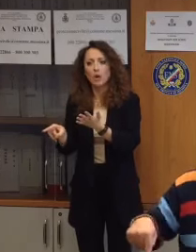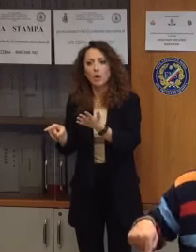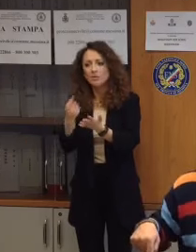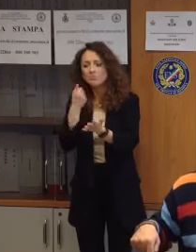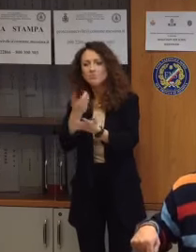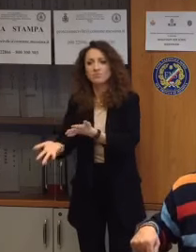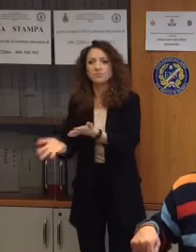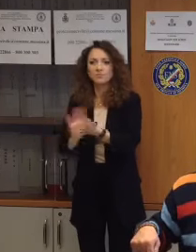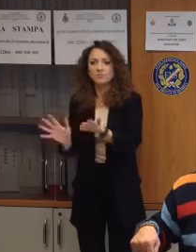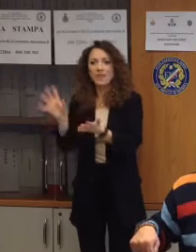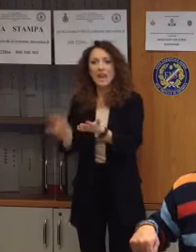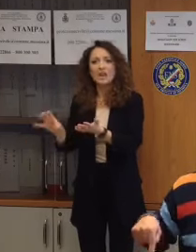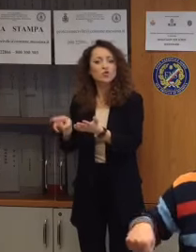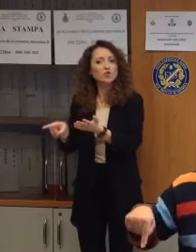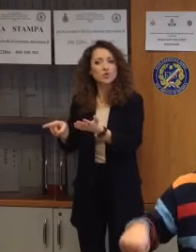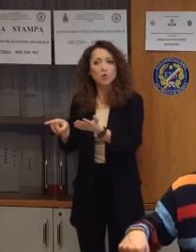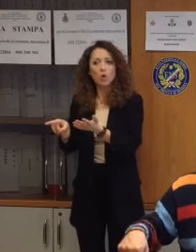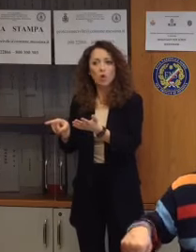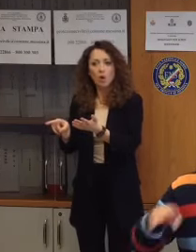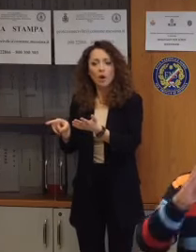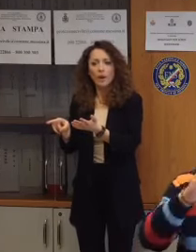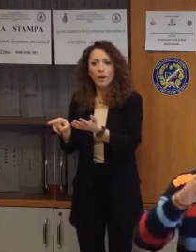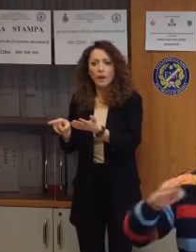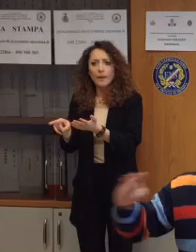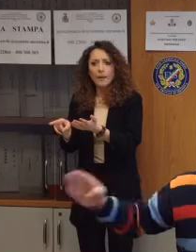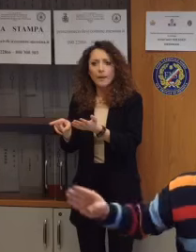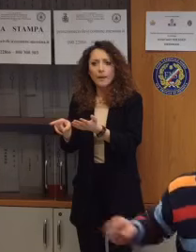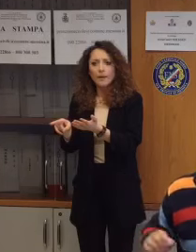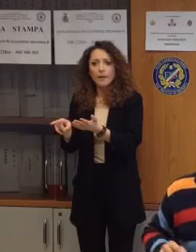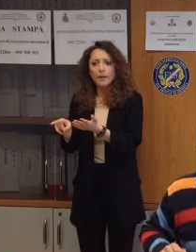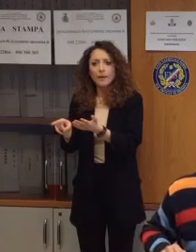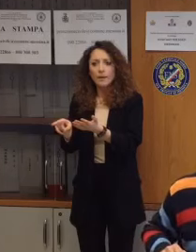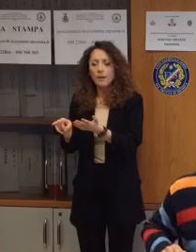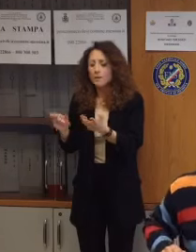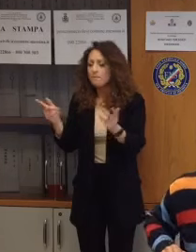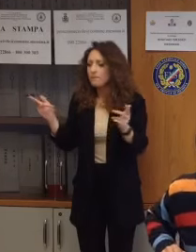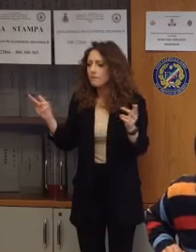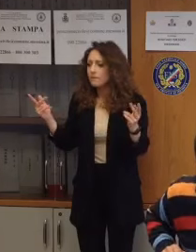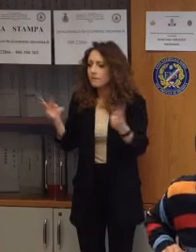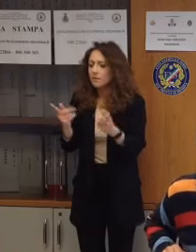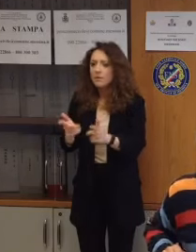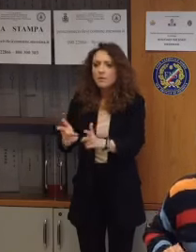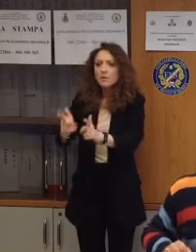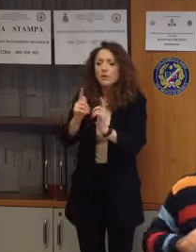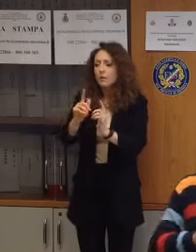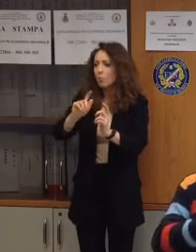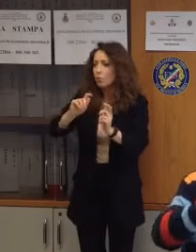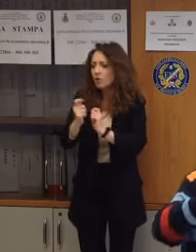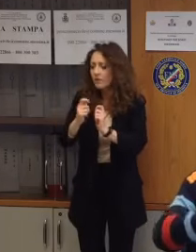definizione, volgare, da parte della regione che ci fa in continuazione, ci modifica